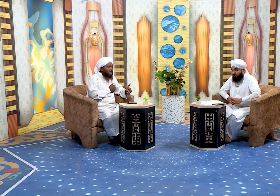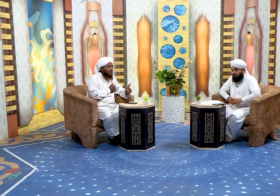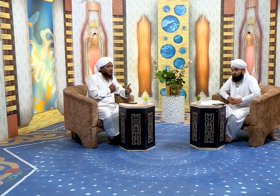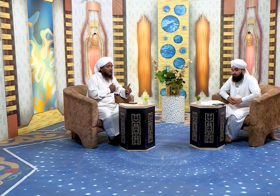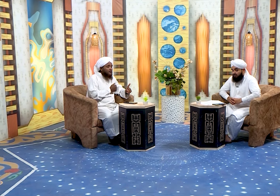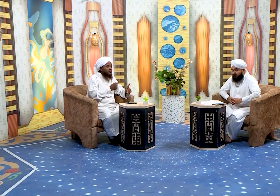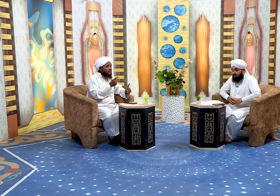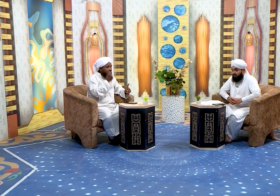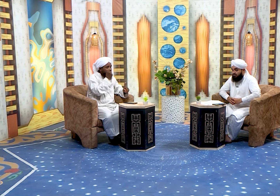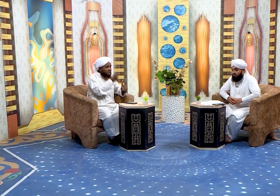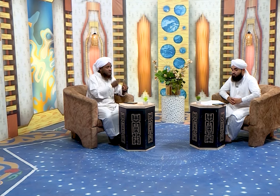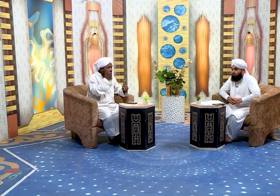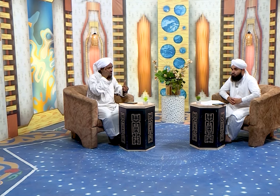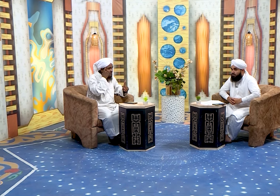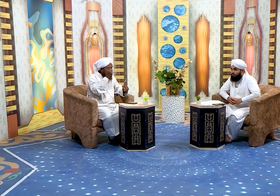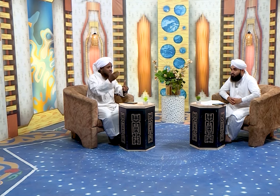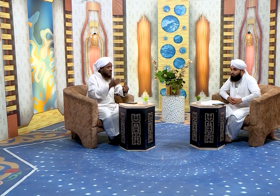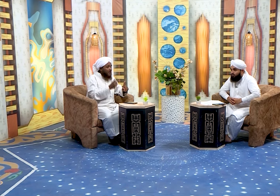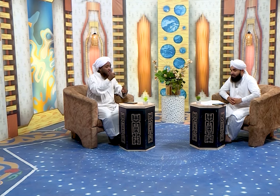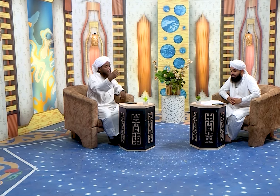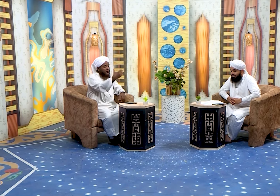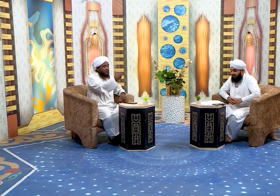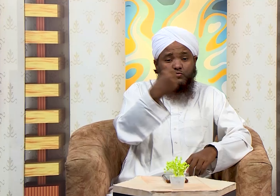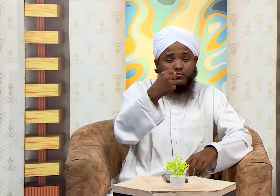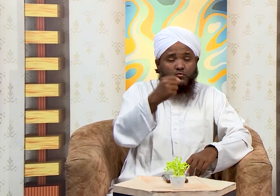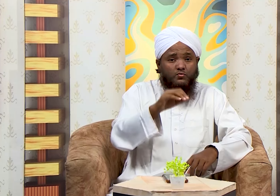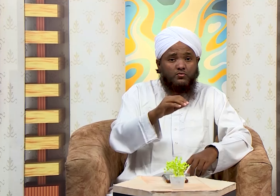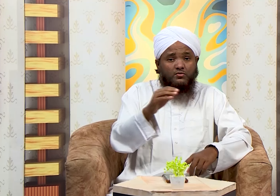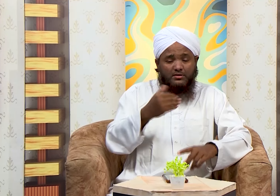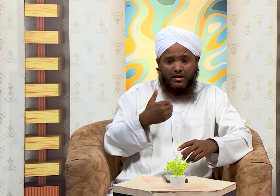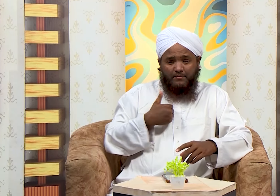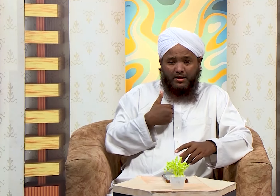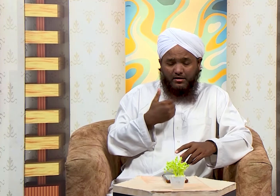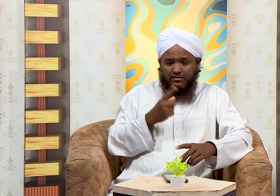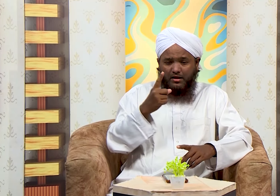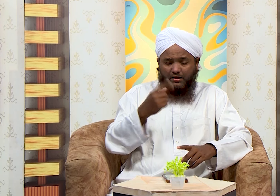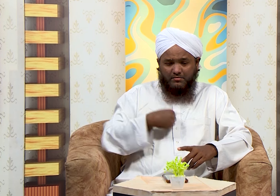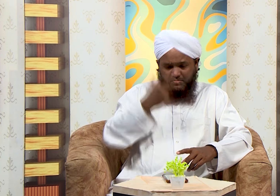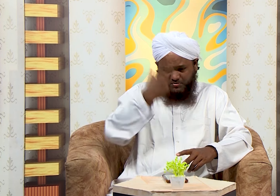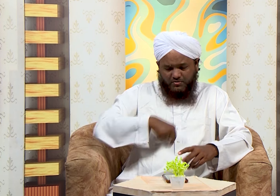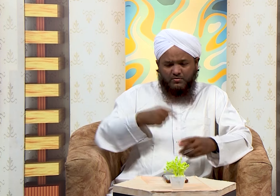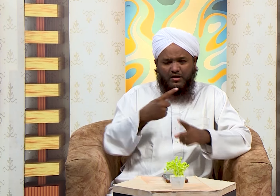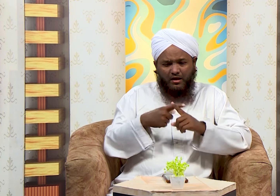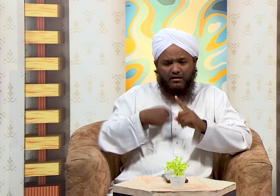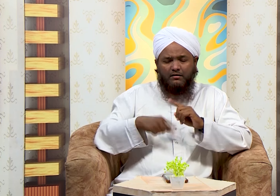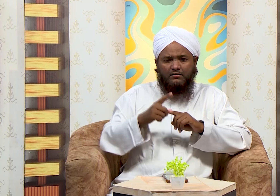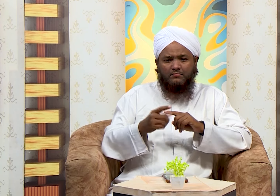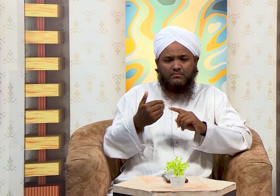ہوگا جو کہتا ہے کہ صرف تو ہی معبود ہے اور یہ تیری اس بندے کے ساتھ نرمی ہے جو کہتا ہے میں تم